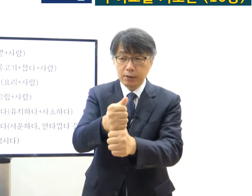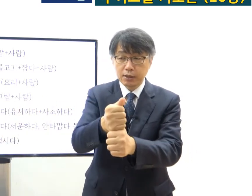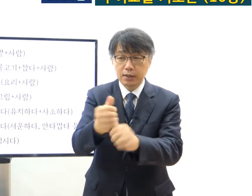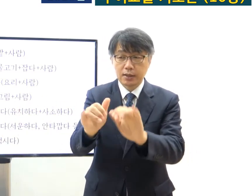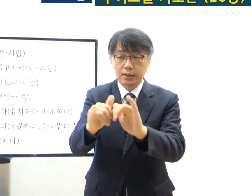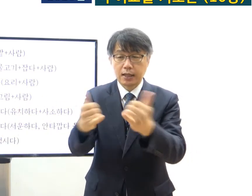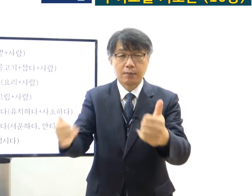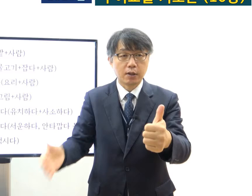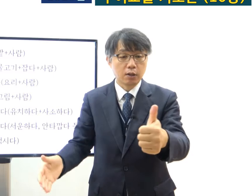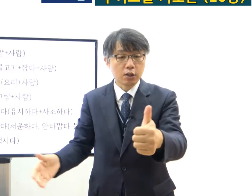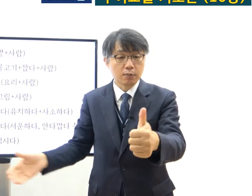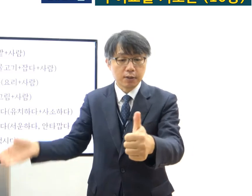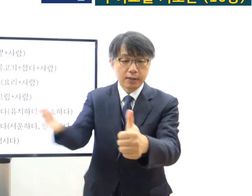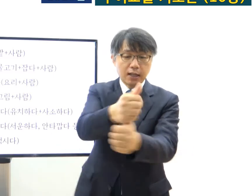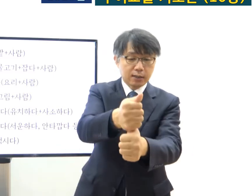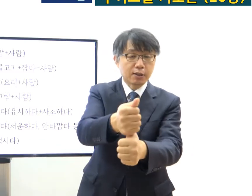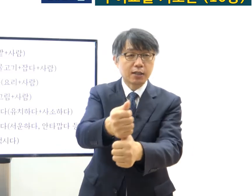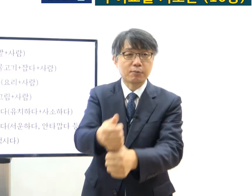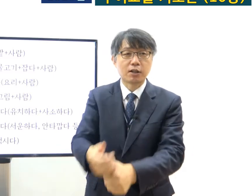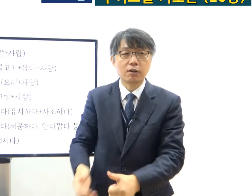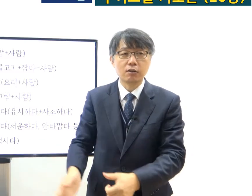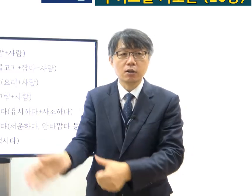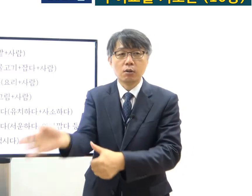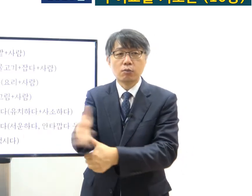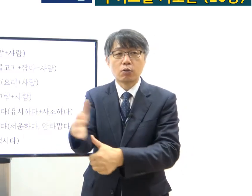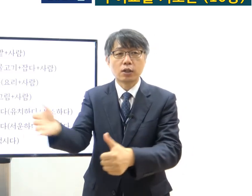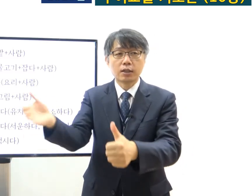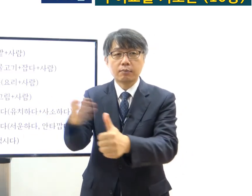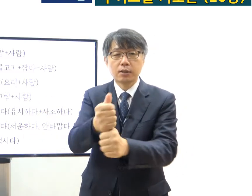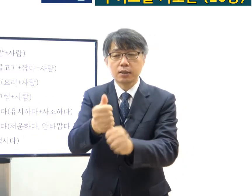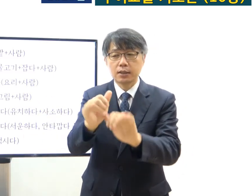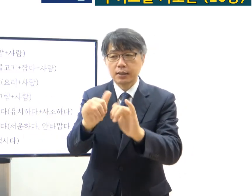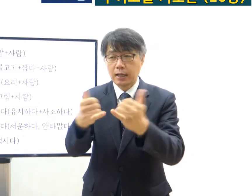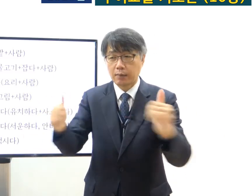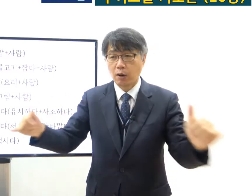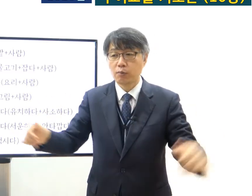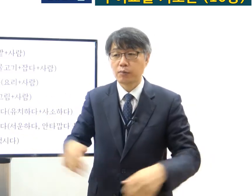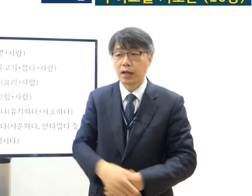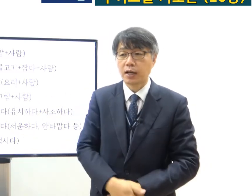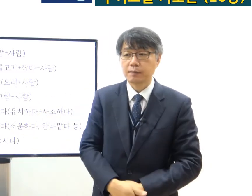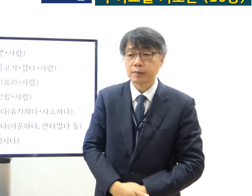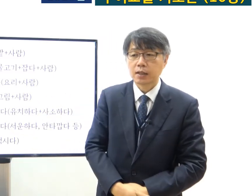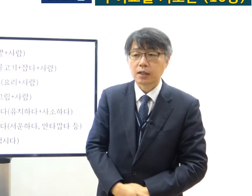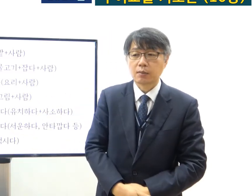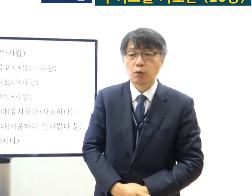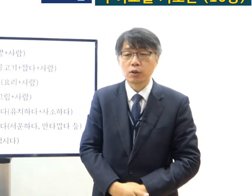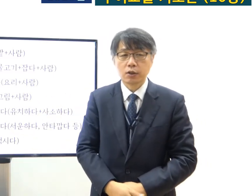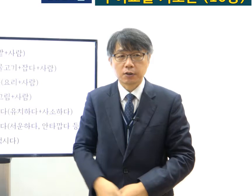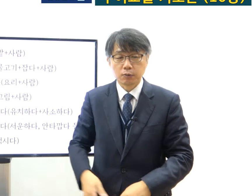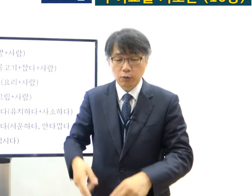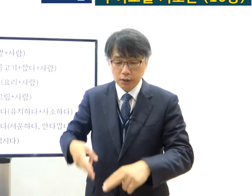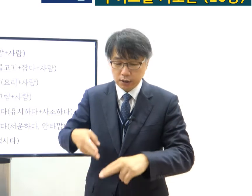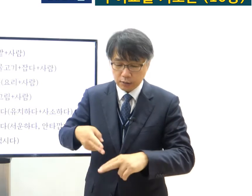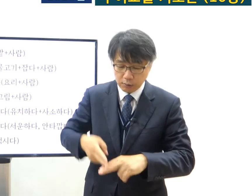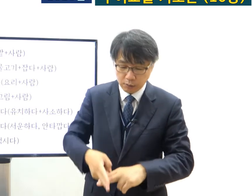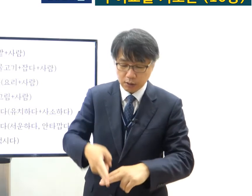잡는 사람. 여기 있으면 딱 잡는 게 잡는 거예요. 물고기 잡는 사람, 어부입니다. 그 다음에 요리는 나중에